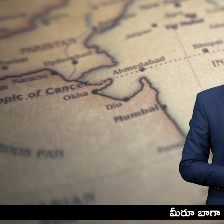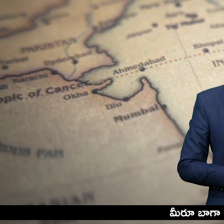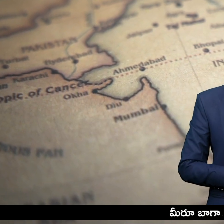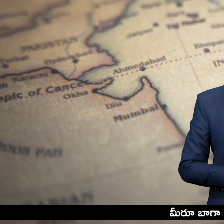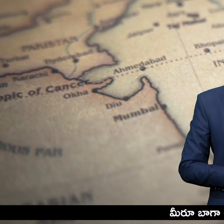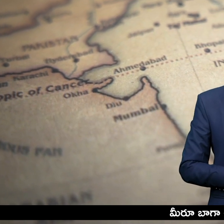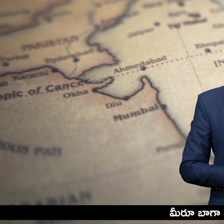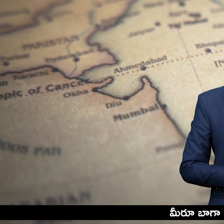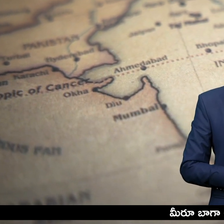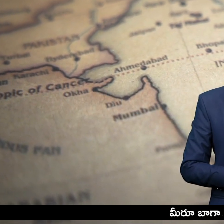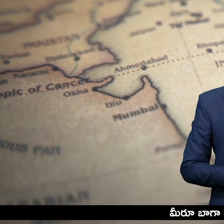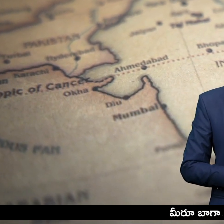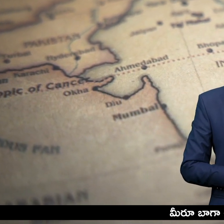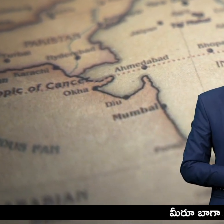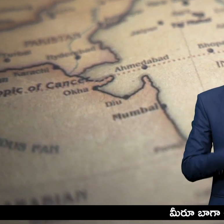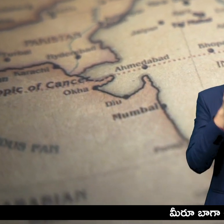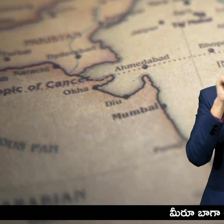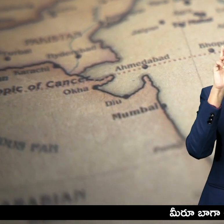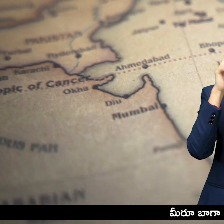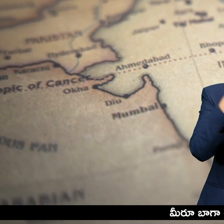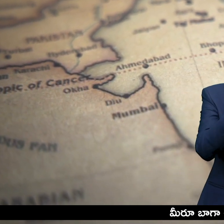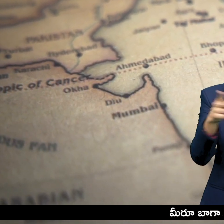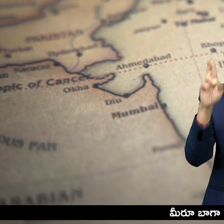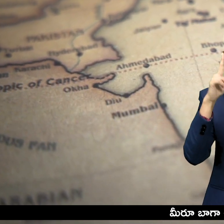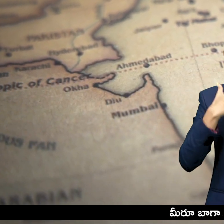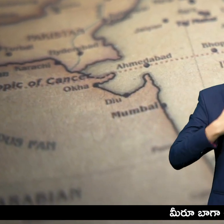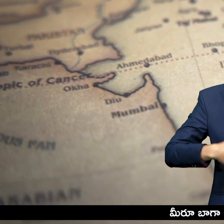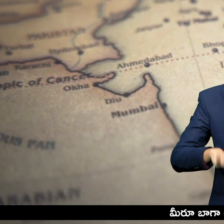మీరు బాగా ఉన్నారని అనుకుంటున్నాను.